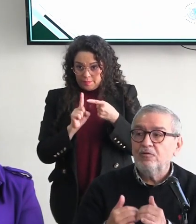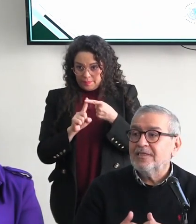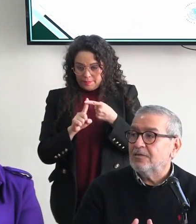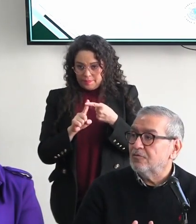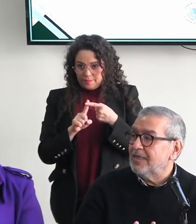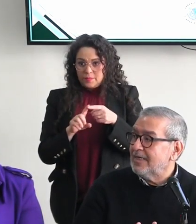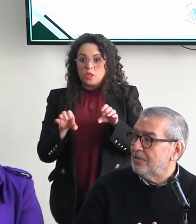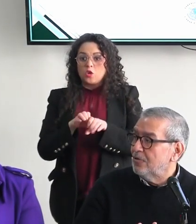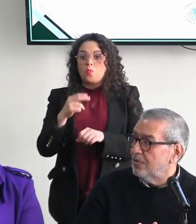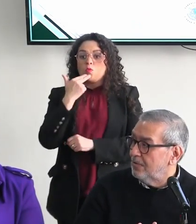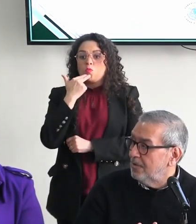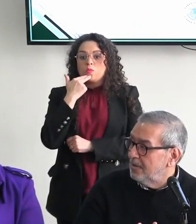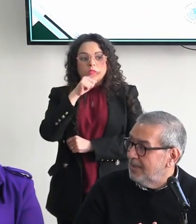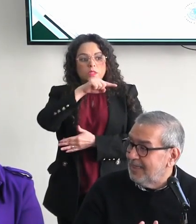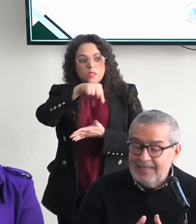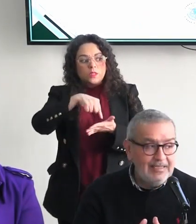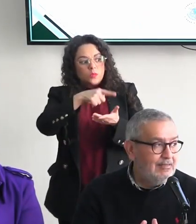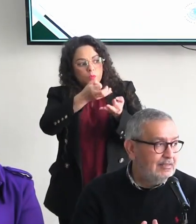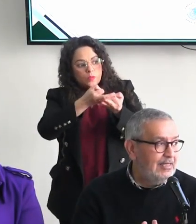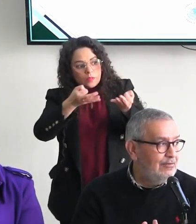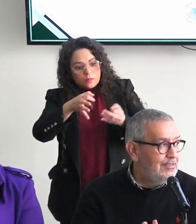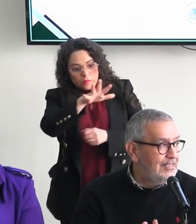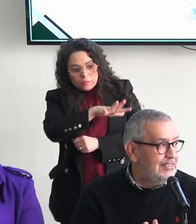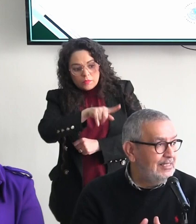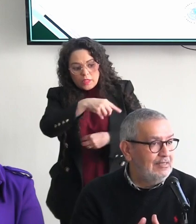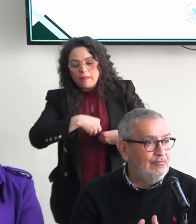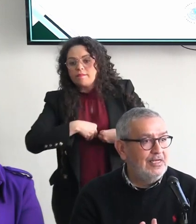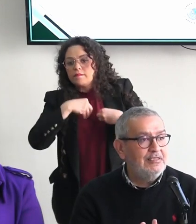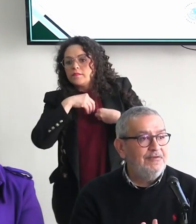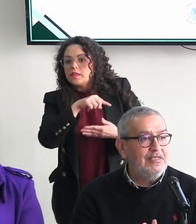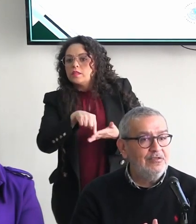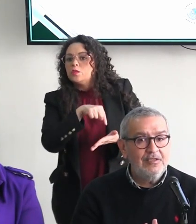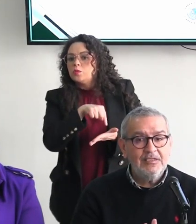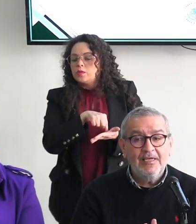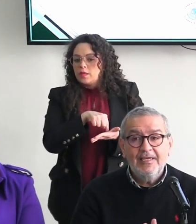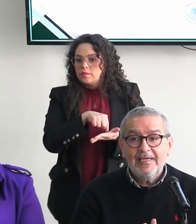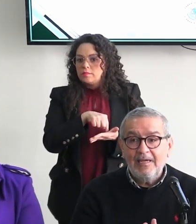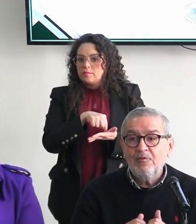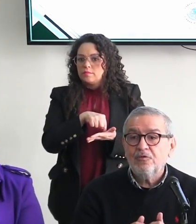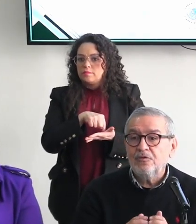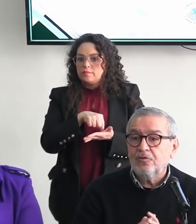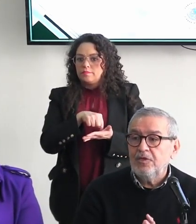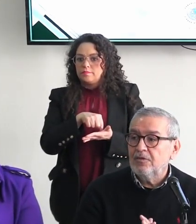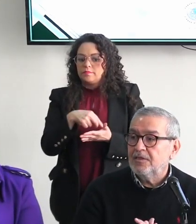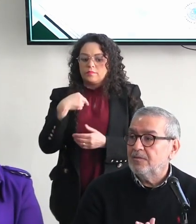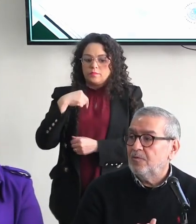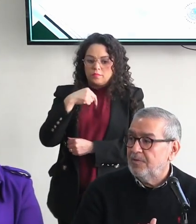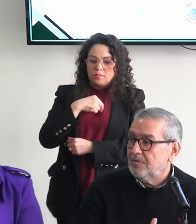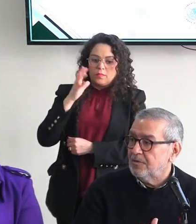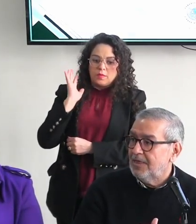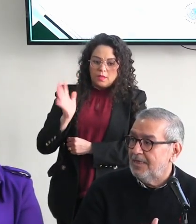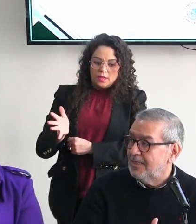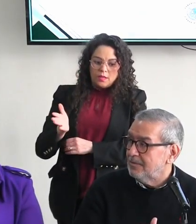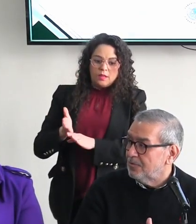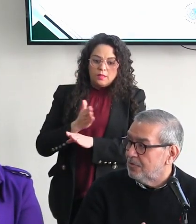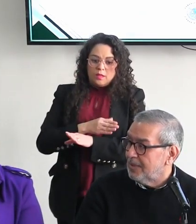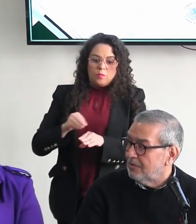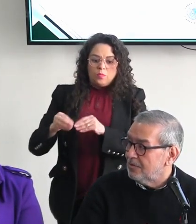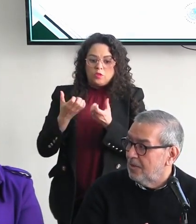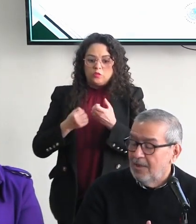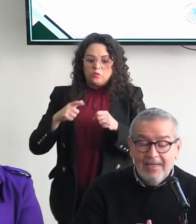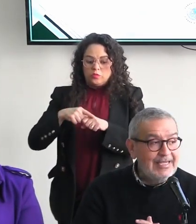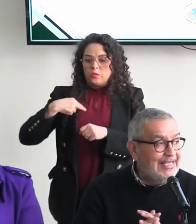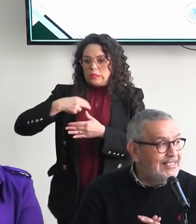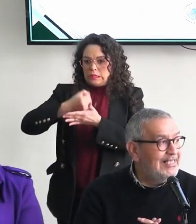cómo se usa su territorio. Y aquí quiero insistir en unas definiciones que hemos construido desde el movimiento social hace muchos